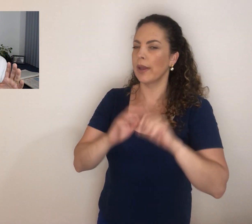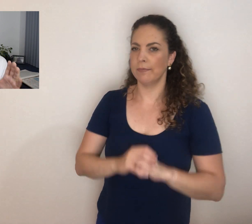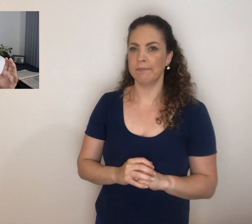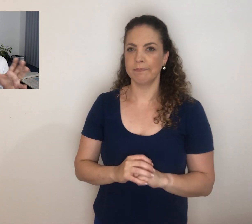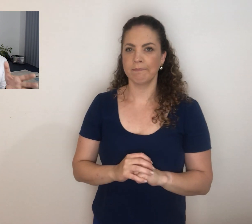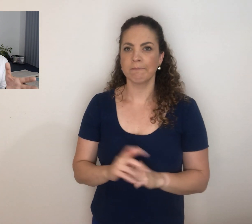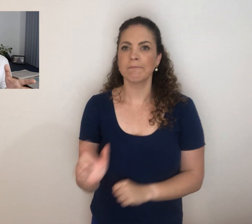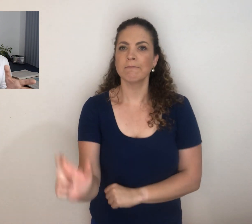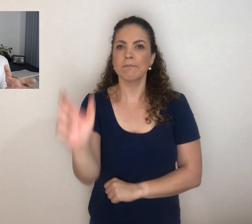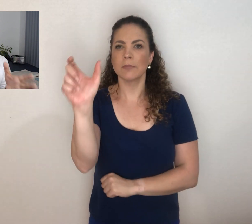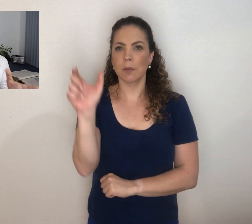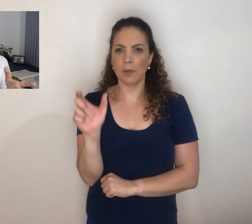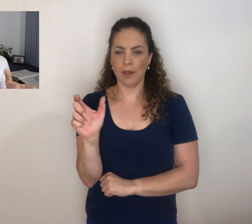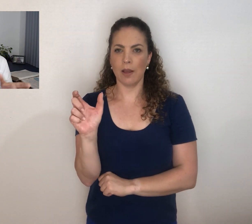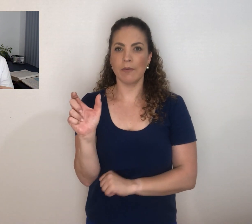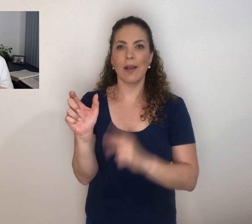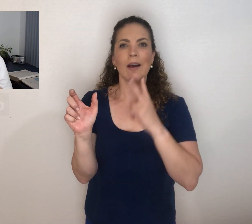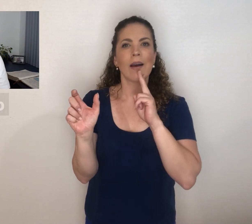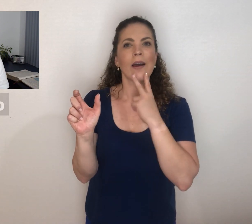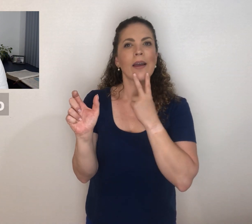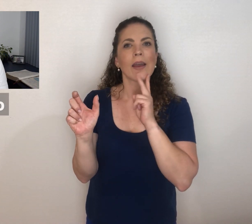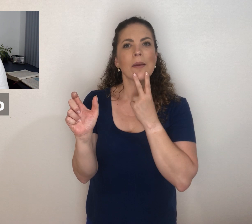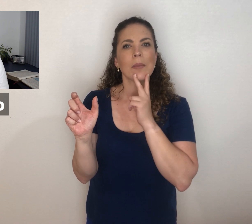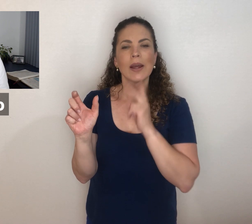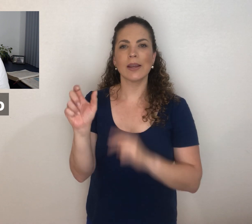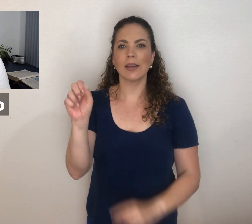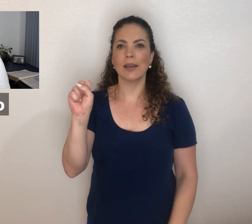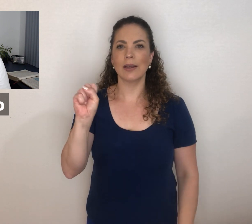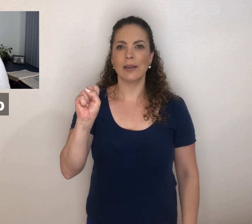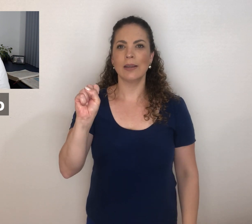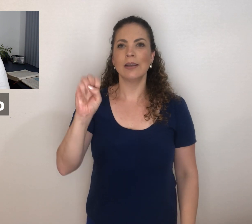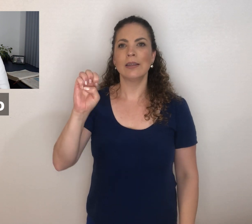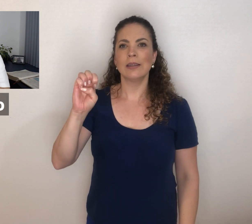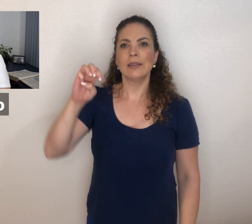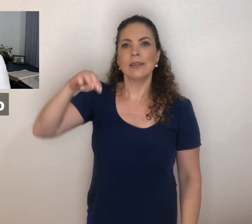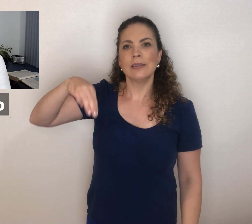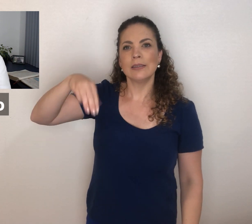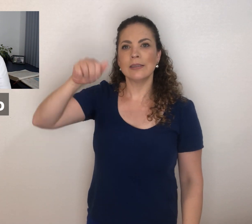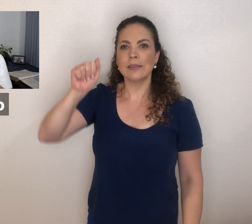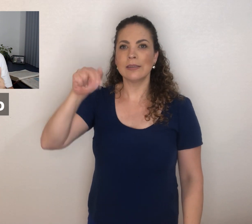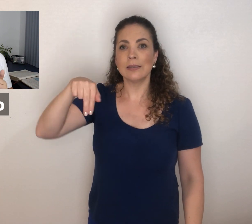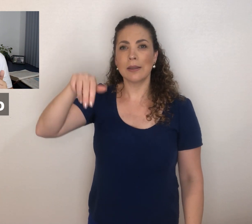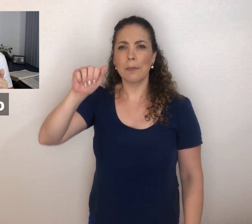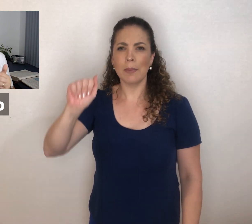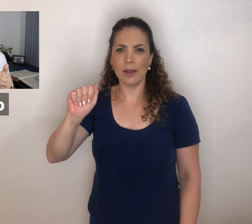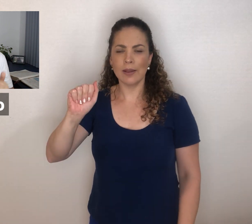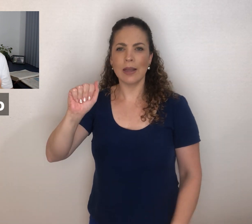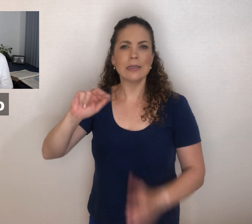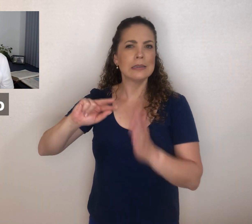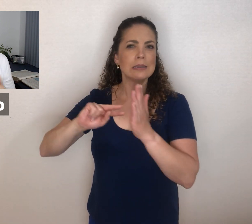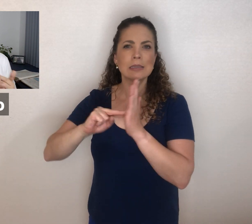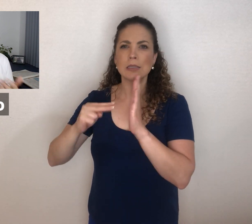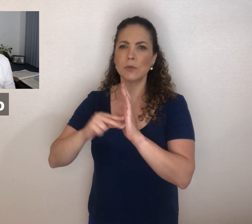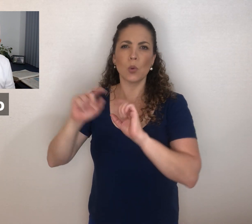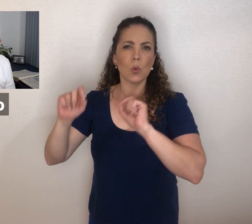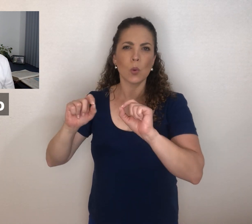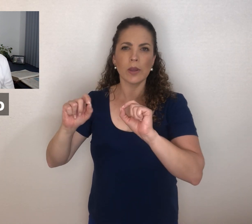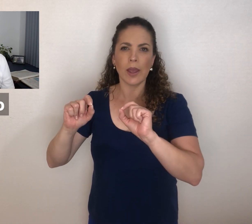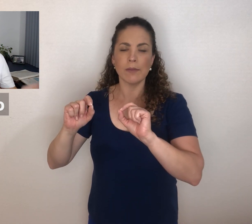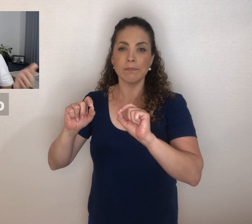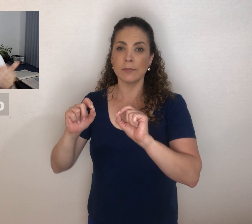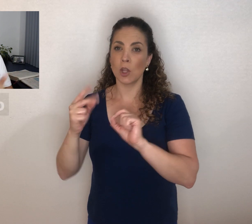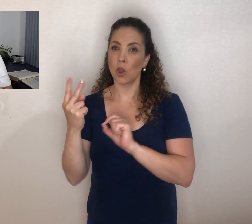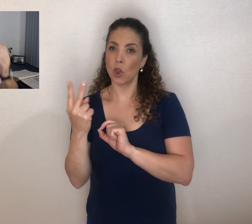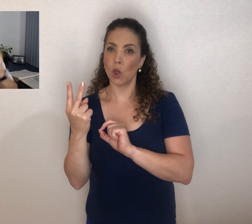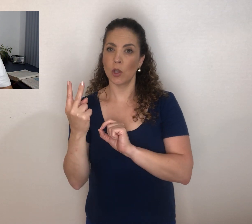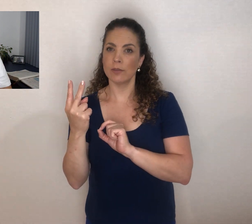que, assim, a palavra hebraica para semana, ela pode se referir a uma semana de 7